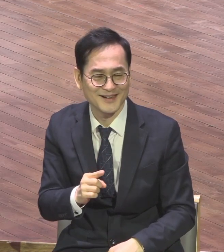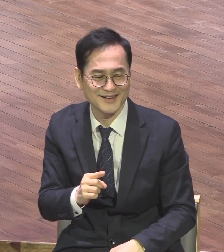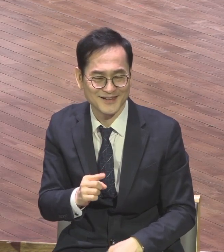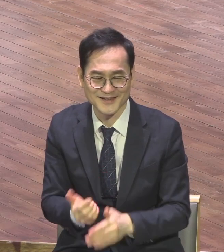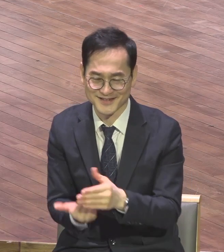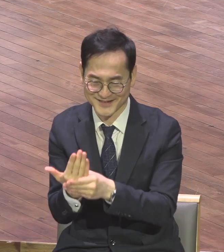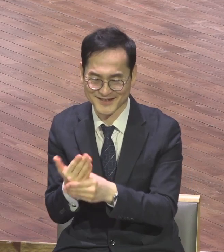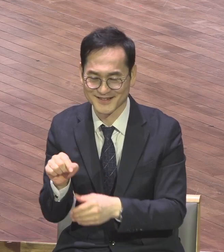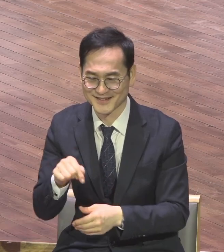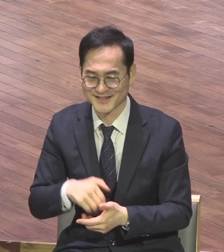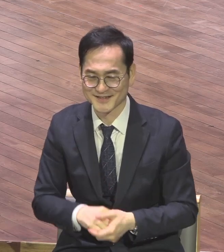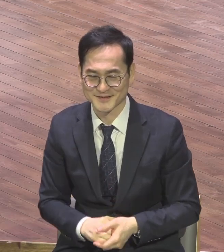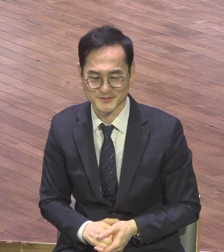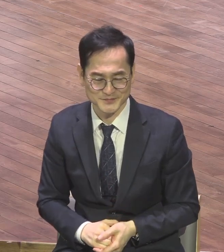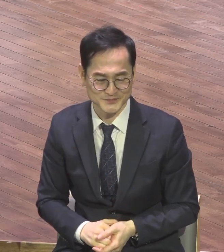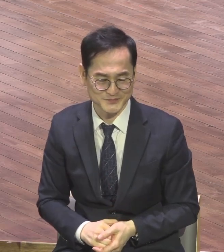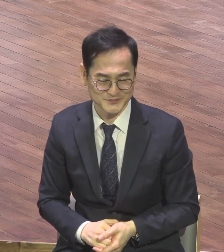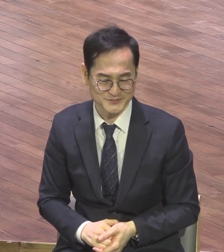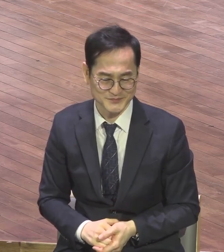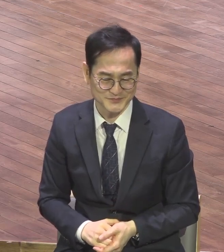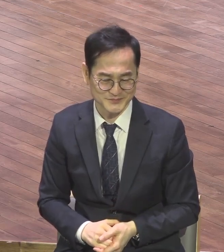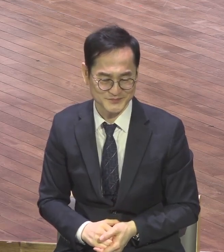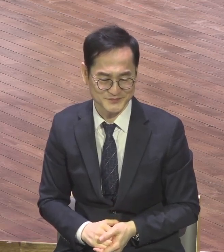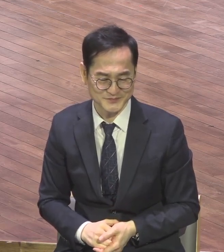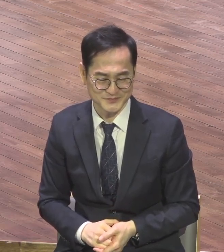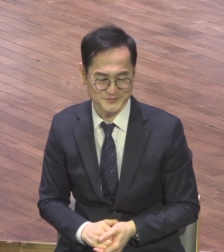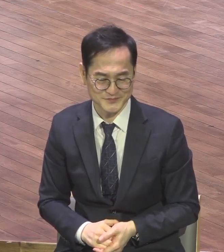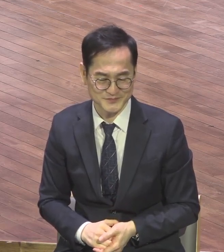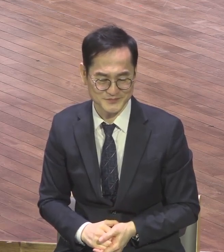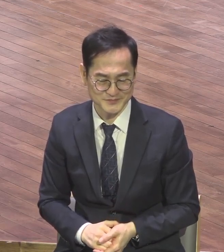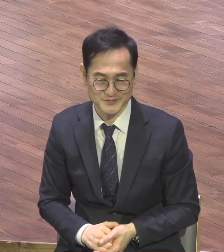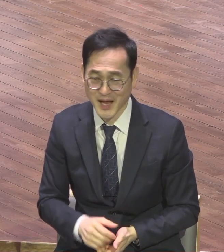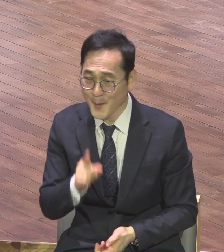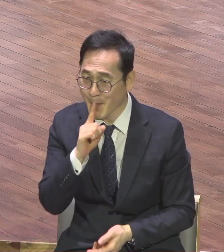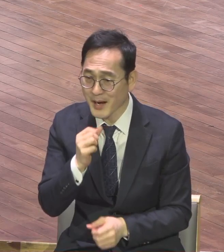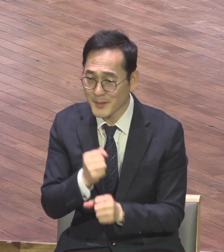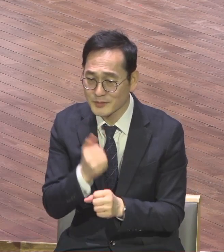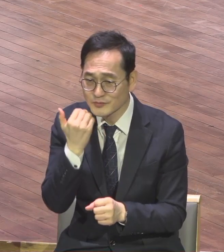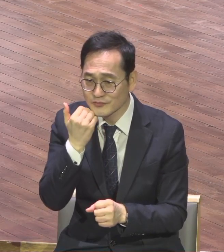글씨는 세종대왕이, 말은 누가 만들었어요? 누가 만들었어요?